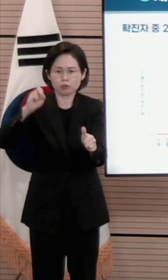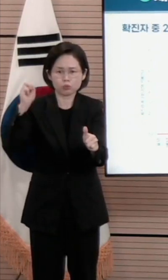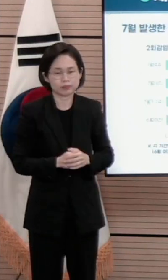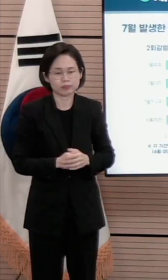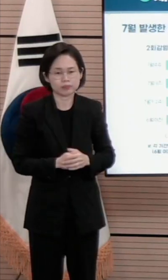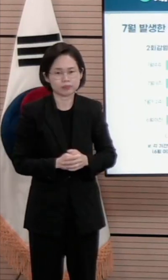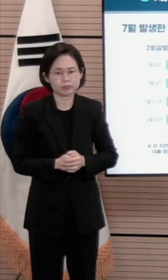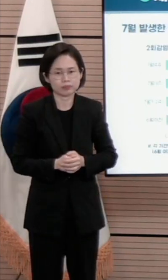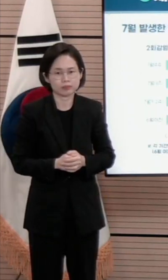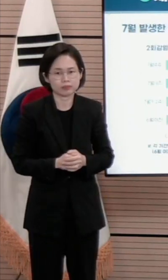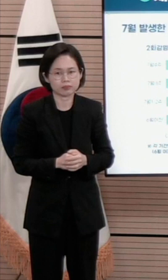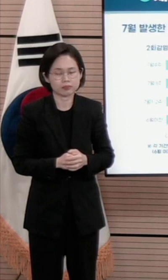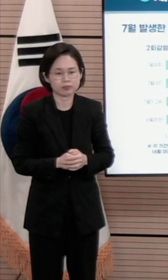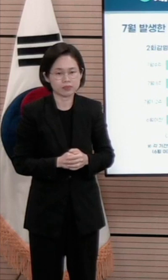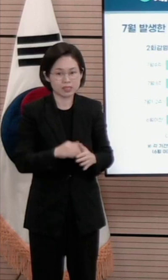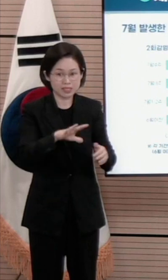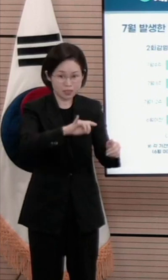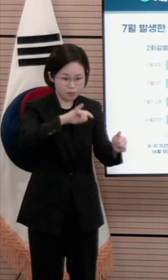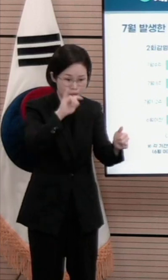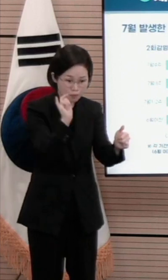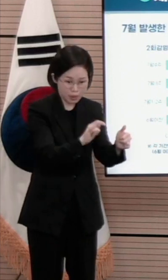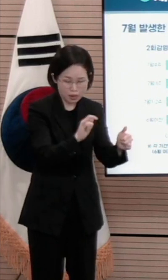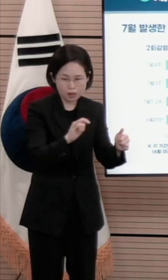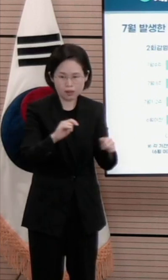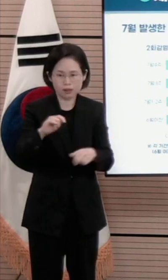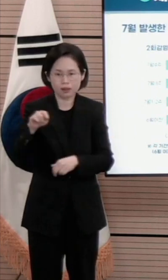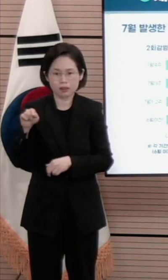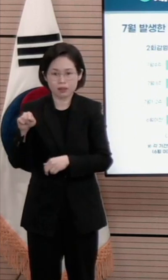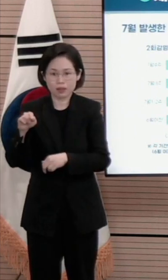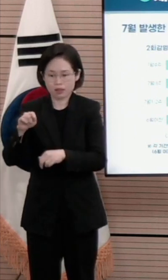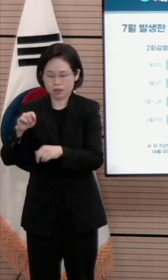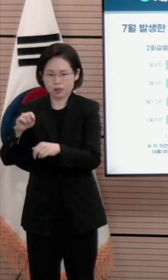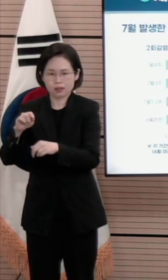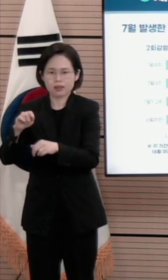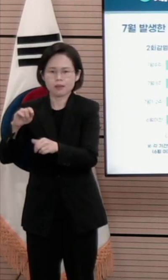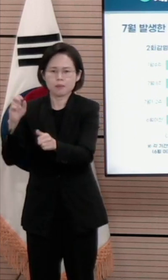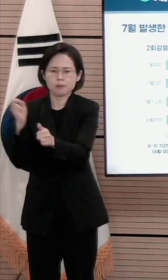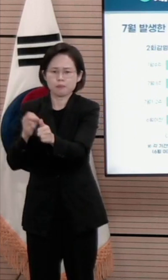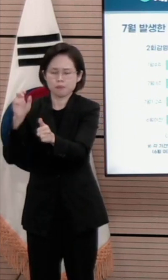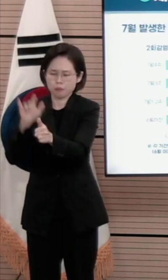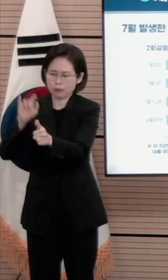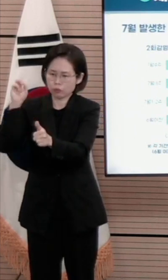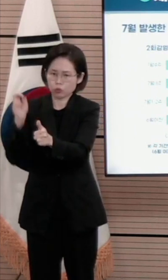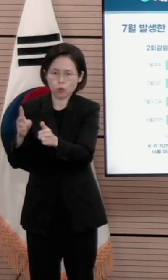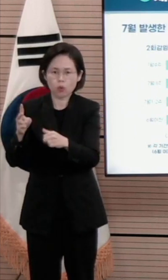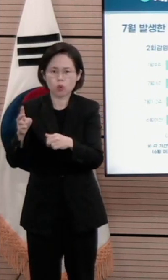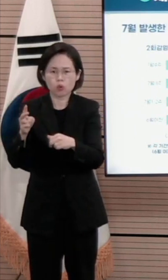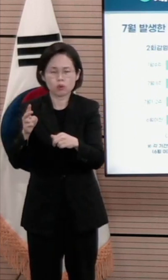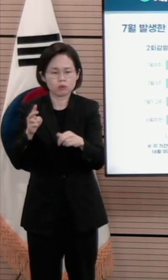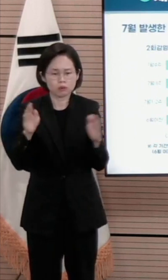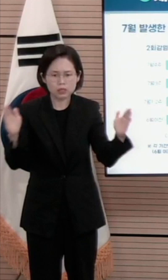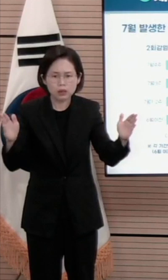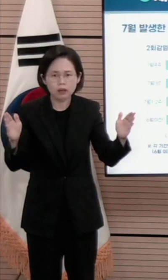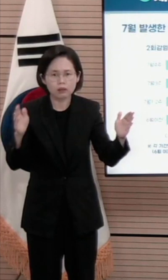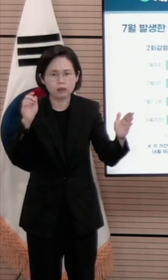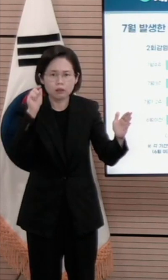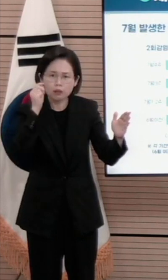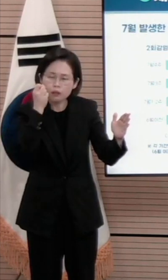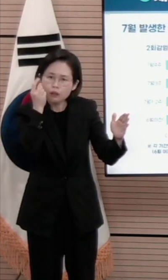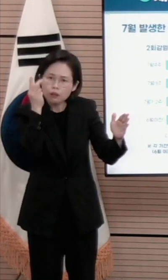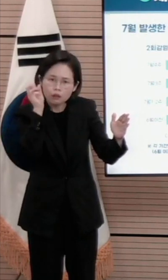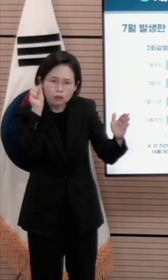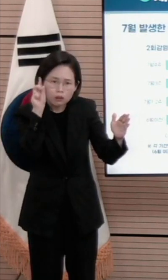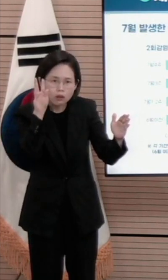상태입니다. 초감염에서 재감염까지의 평균 소요 기간에 대한 자료입니다. 7월